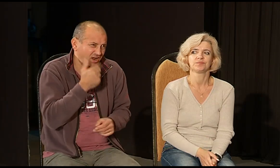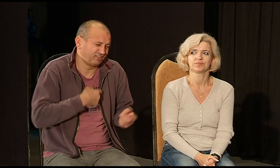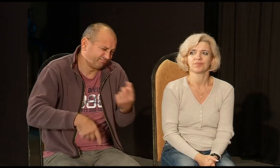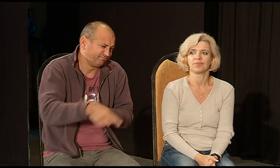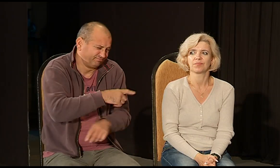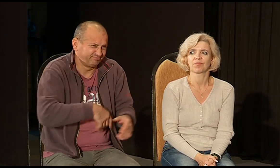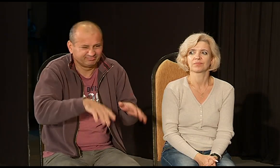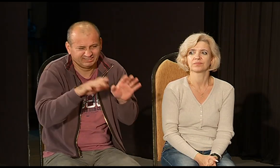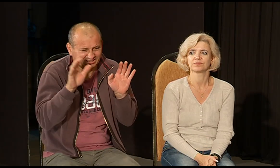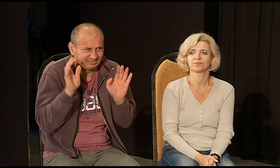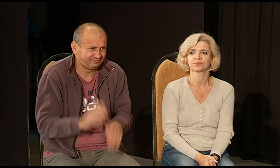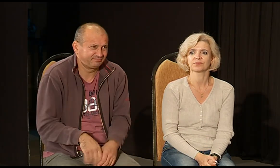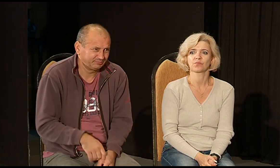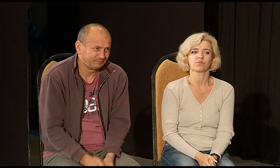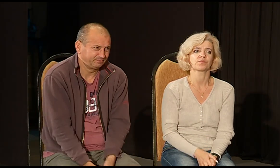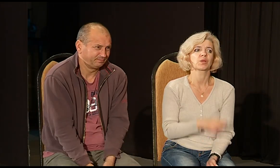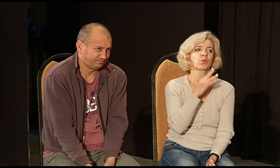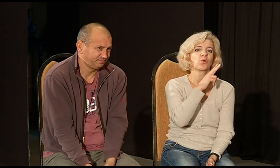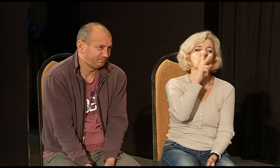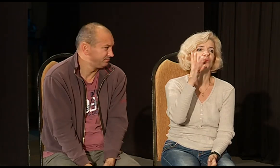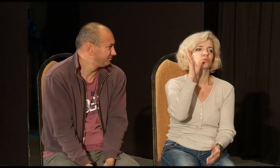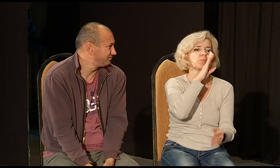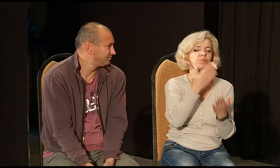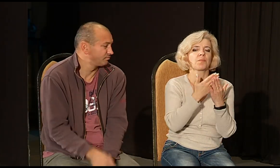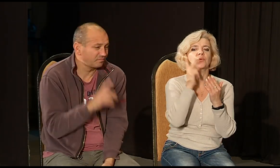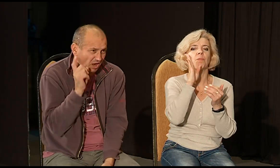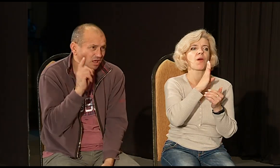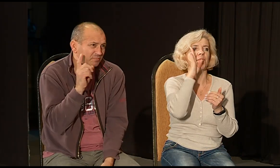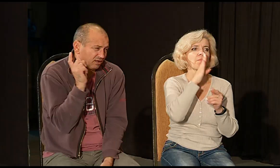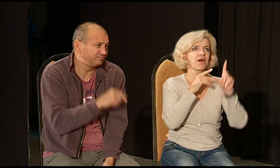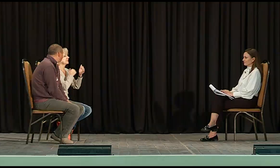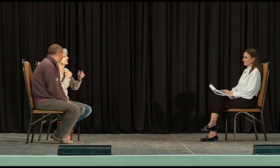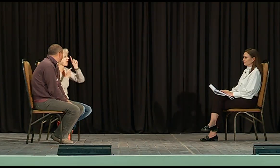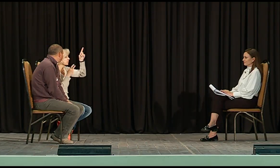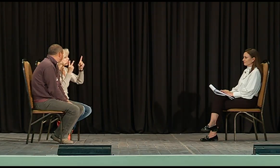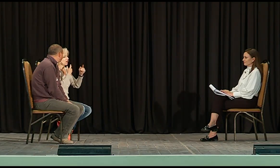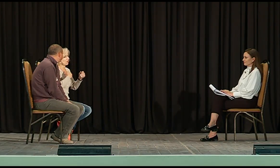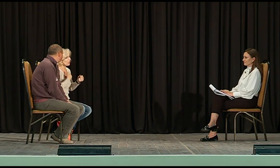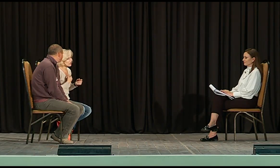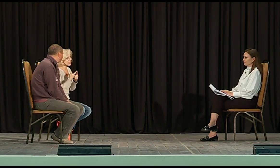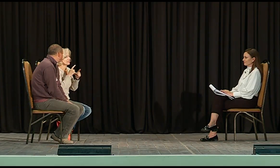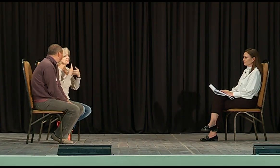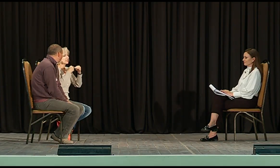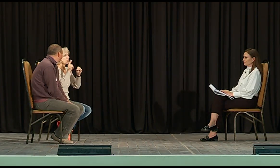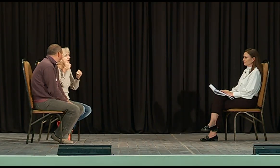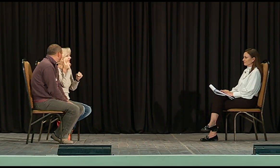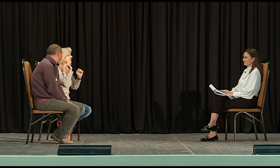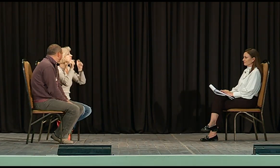cred că n-a să ne reușească. Poate la lucru, da, dar să emigrez, nu cred. E ușor când te duci cineva să duce din